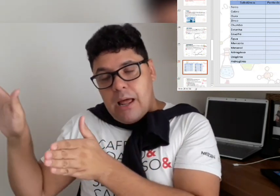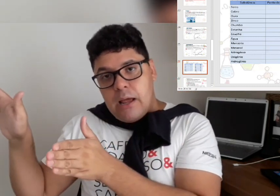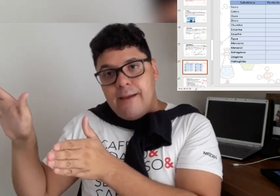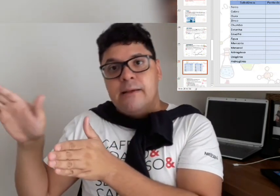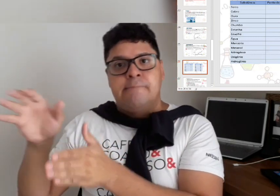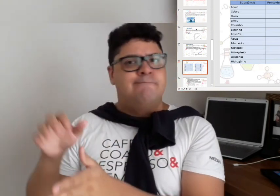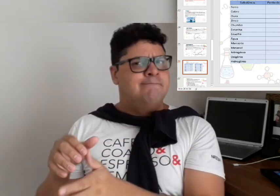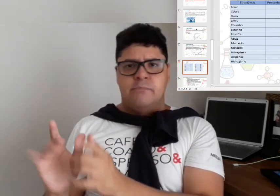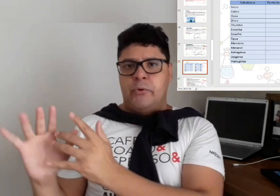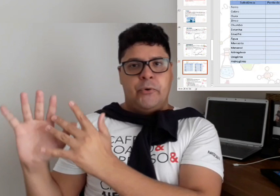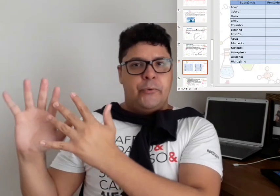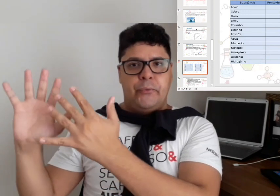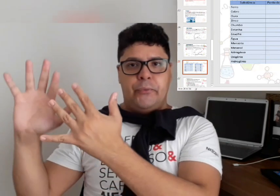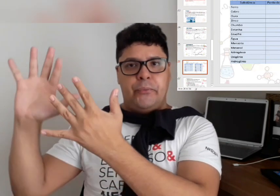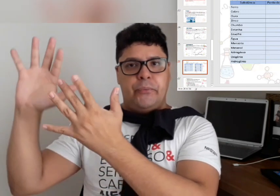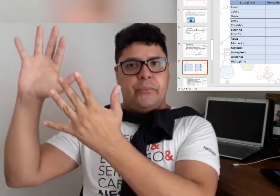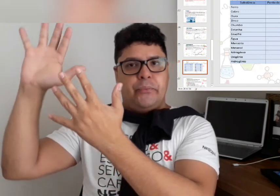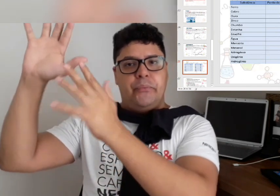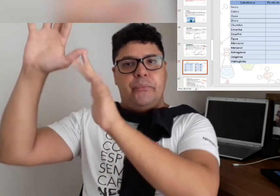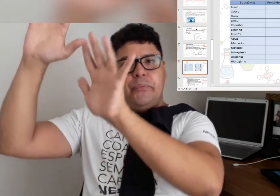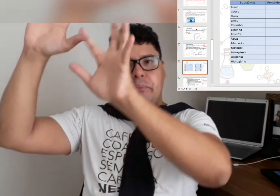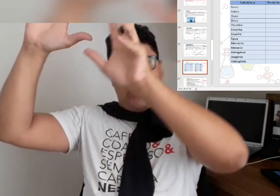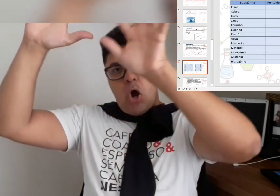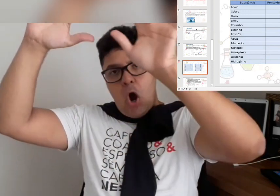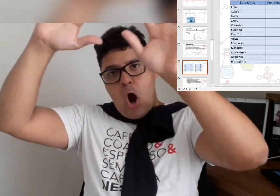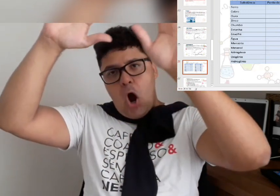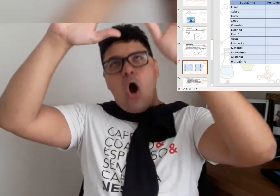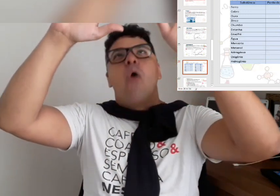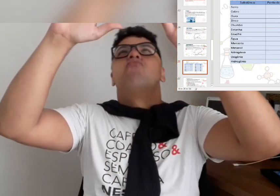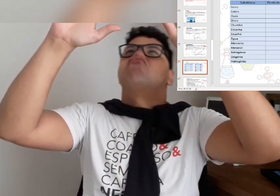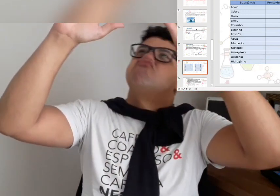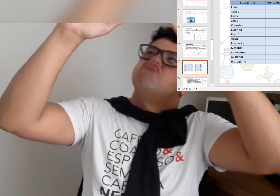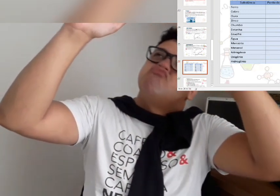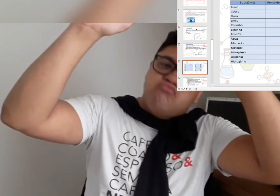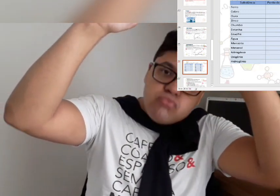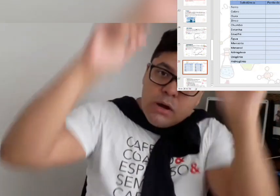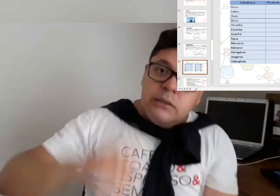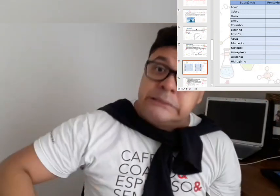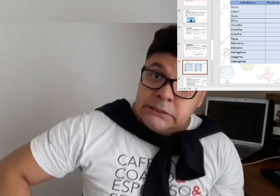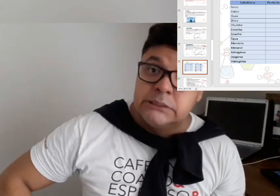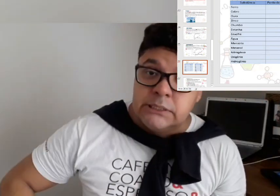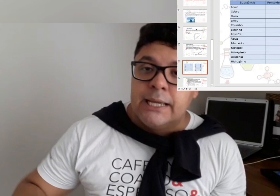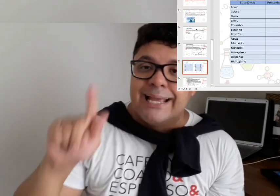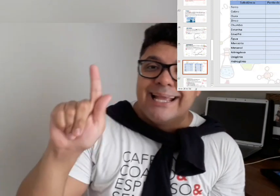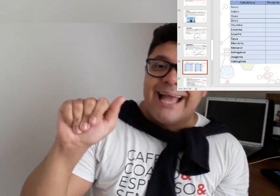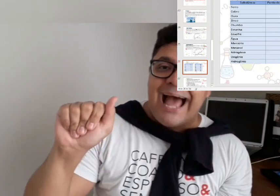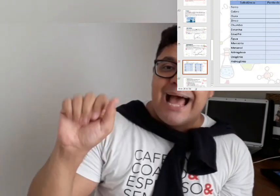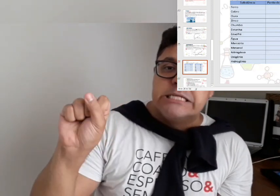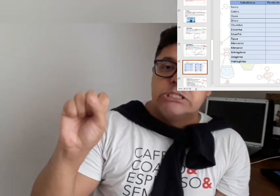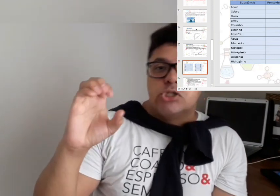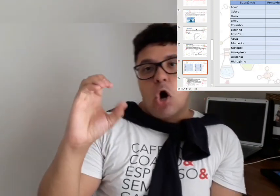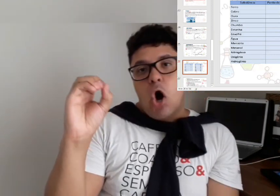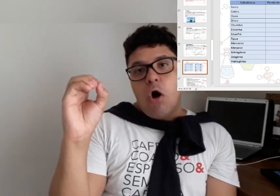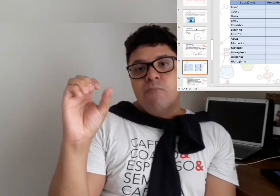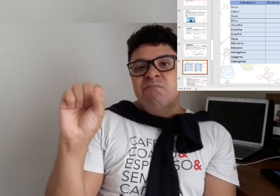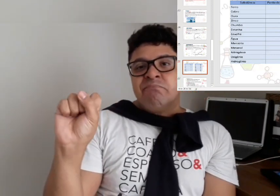do estado líquido para o gasoso. Acima de 2800 graus, ele está no estado gasoso, porque ele